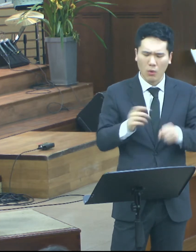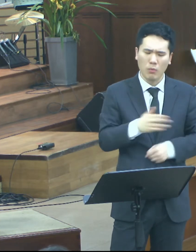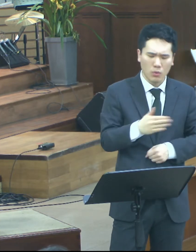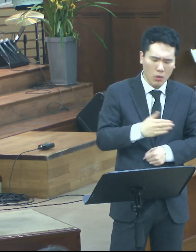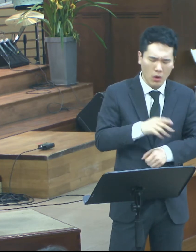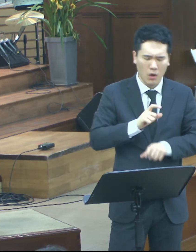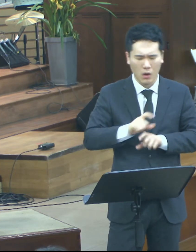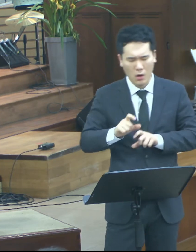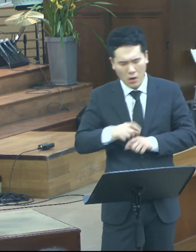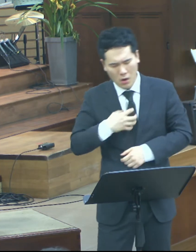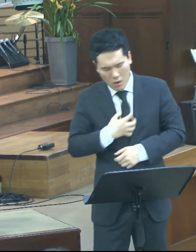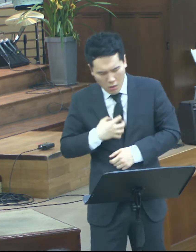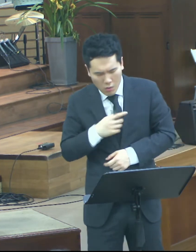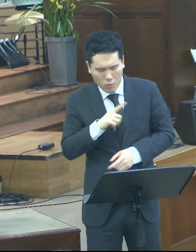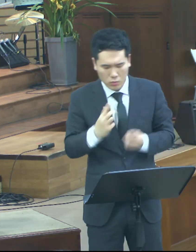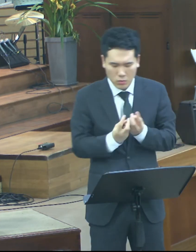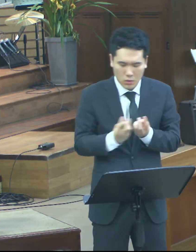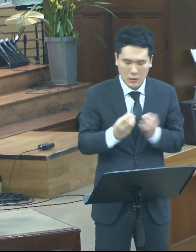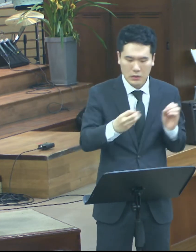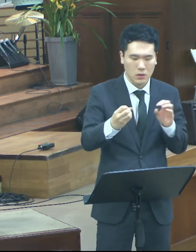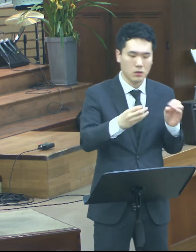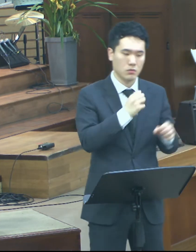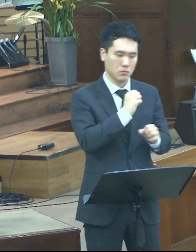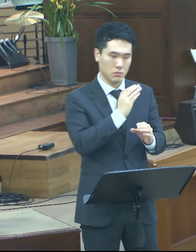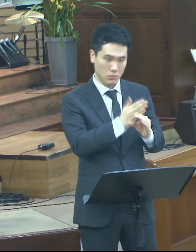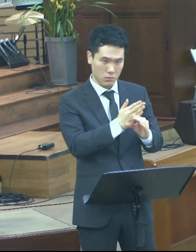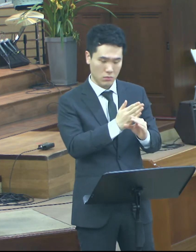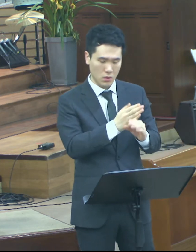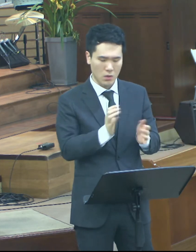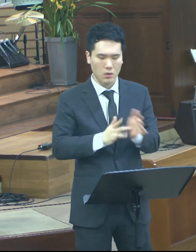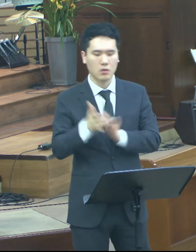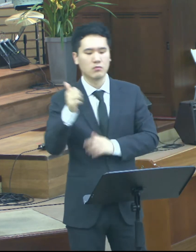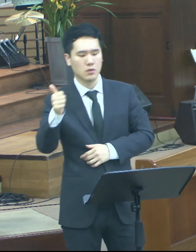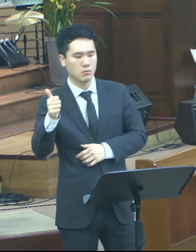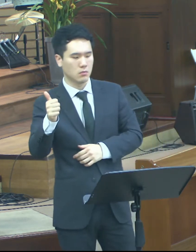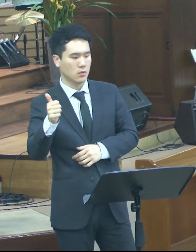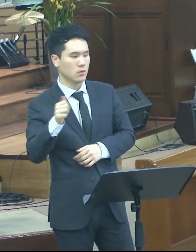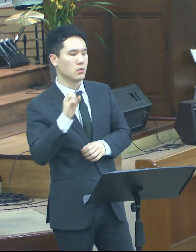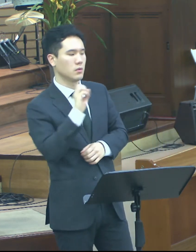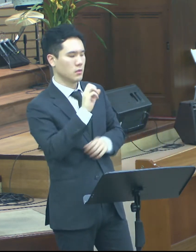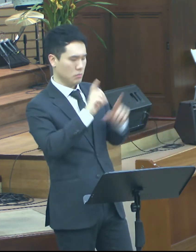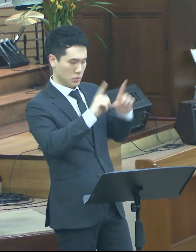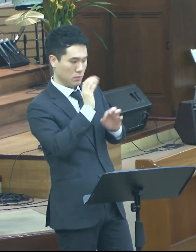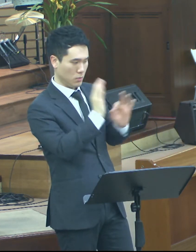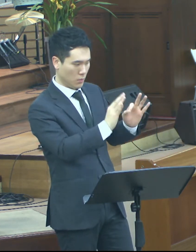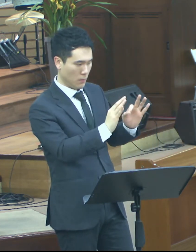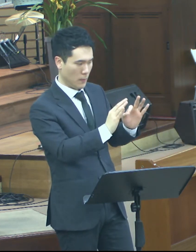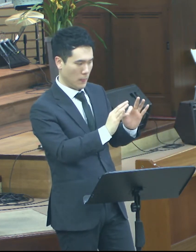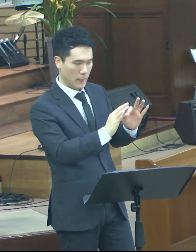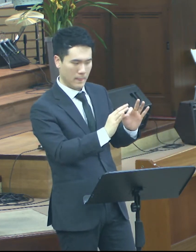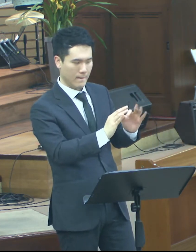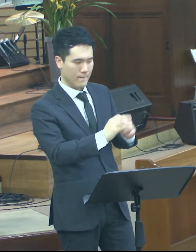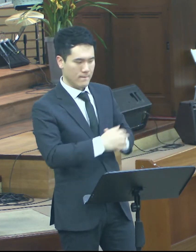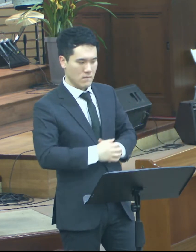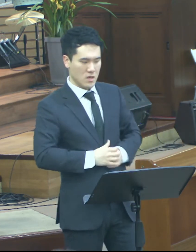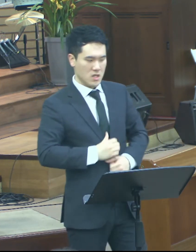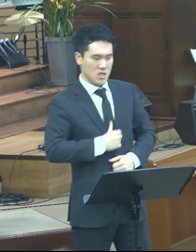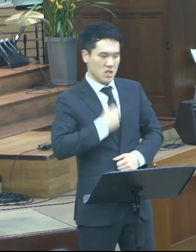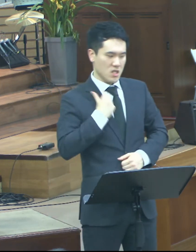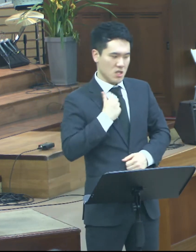너무 달랐어요. 예수님은 내가 너희들을 상대하느니 차라리 막 이러면서 제자들을 다 바꿔버릴까 그렇게 심하게